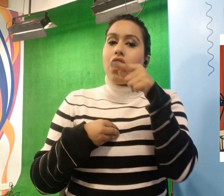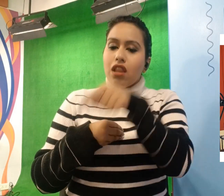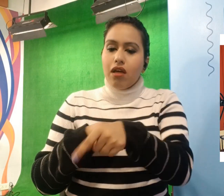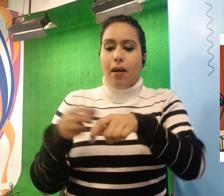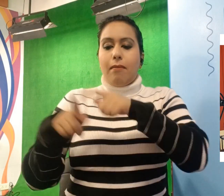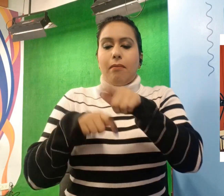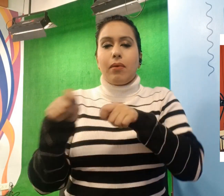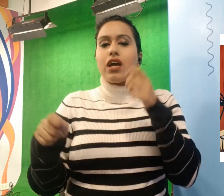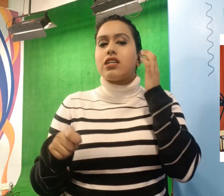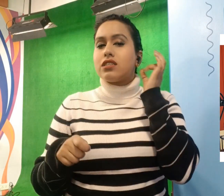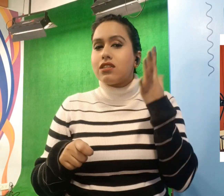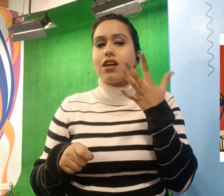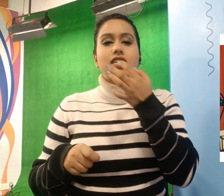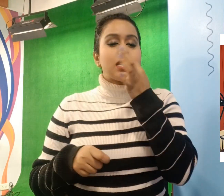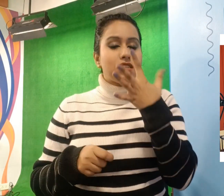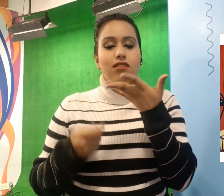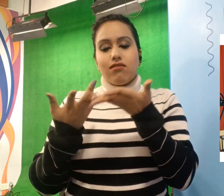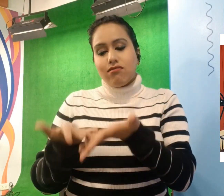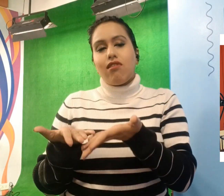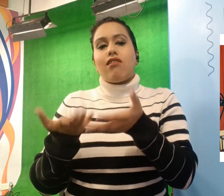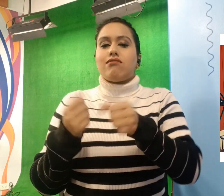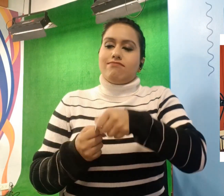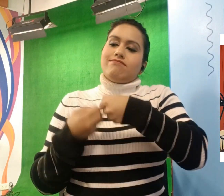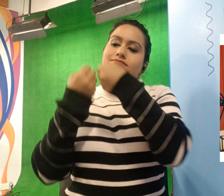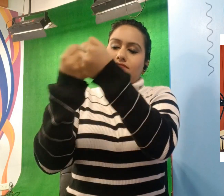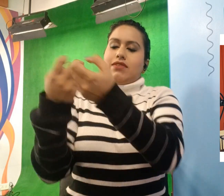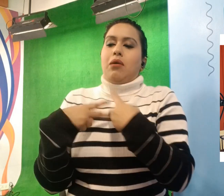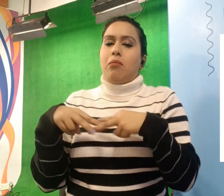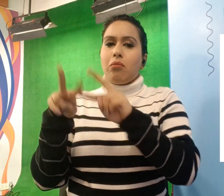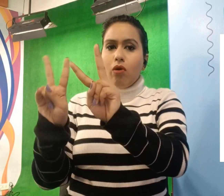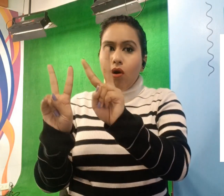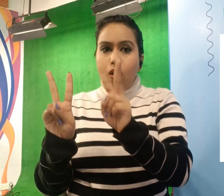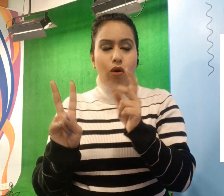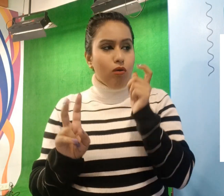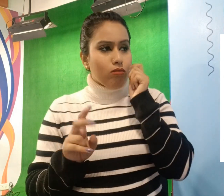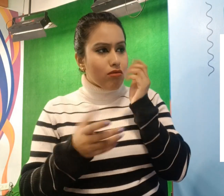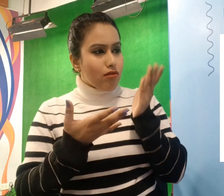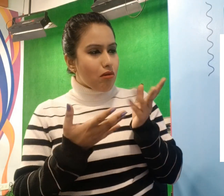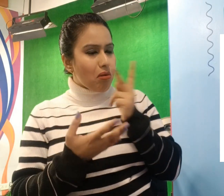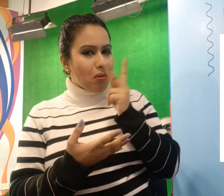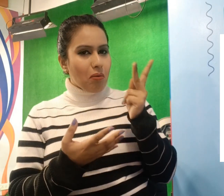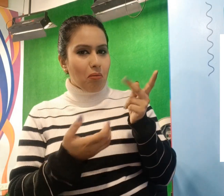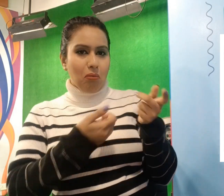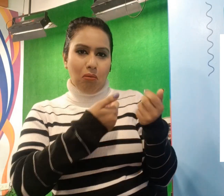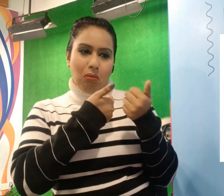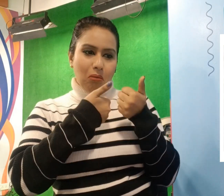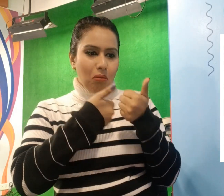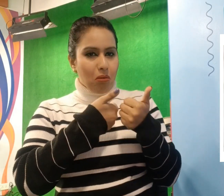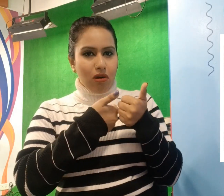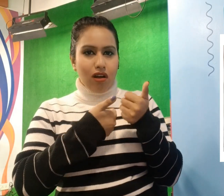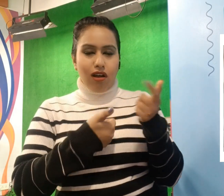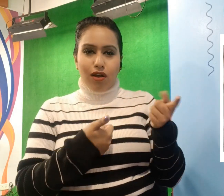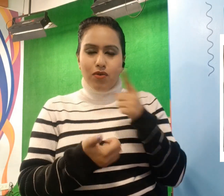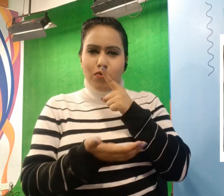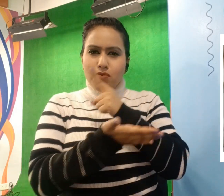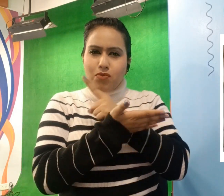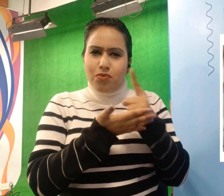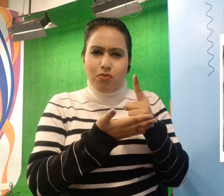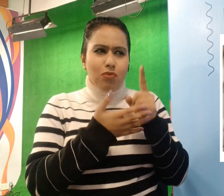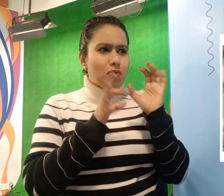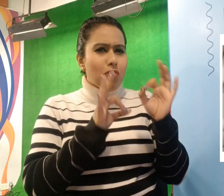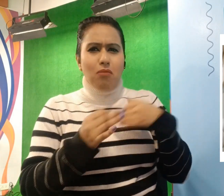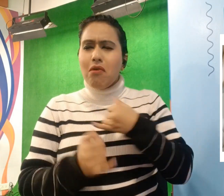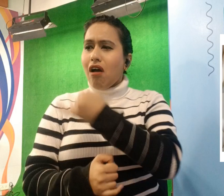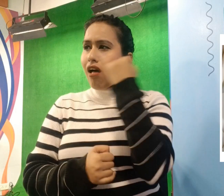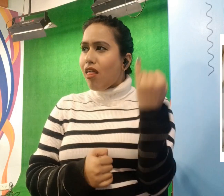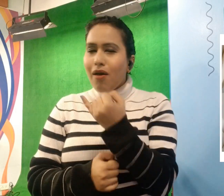नीचे ये मखमली थैली थी जिसमें बहुत सारे हीरे थे, लौटाने आया हूं। ऊंट वाले ने कहा, क्या बात है, तभी मैं सोचूं कि